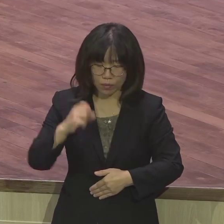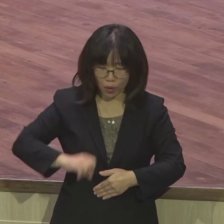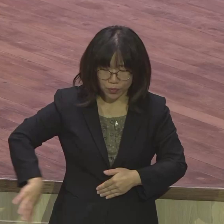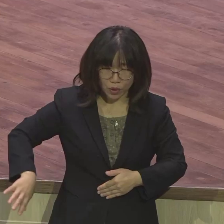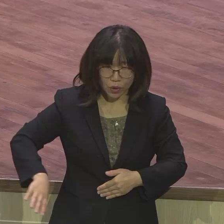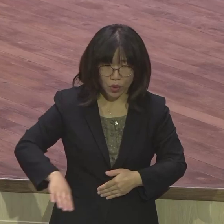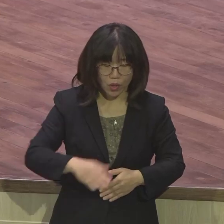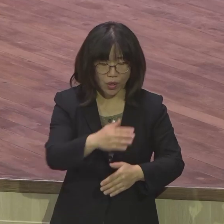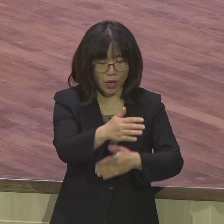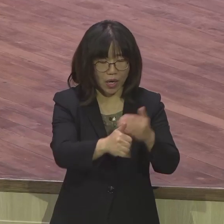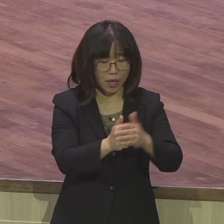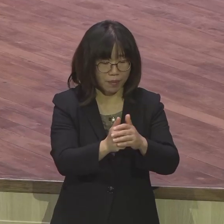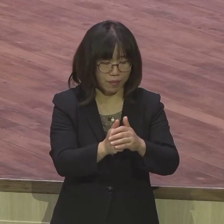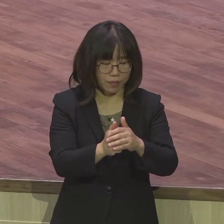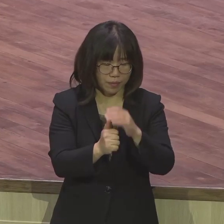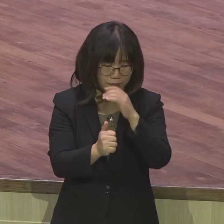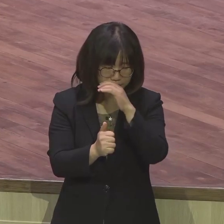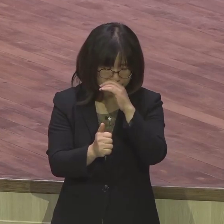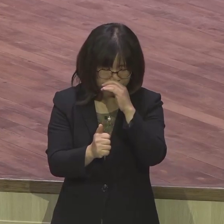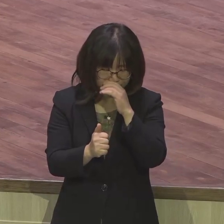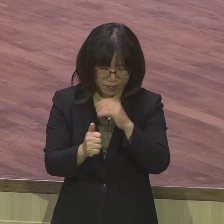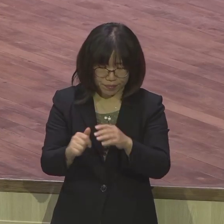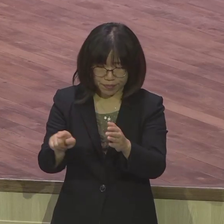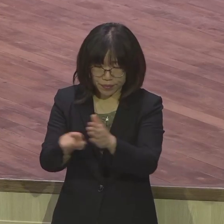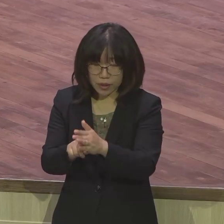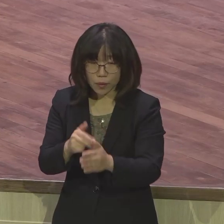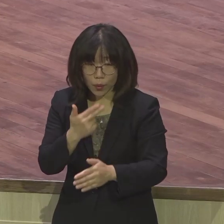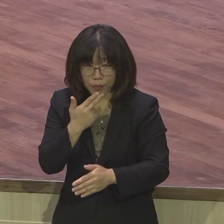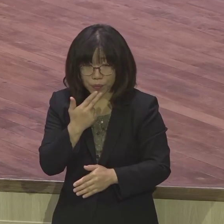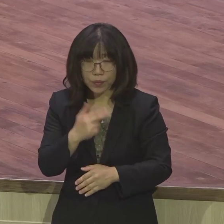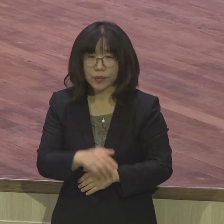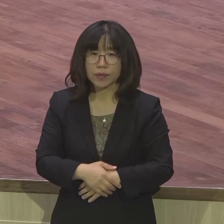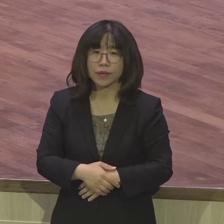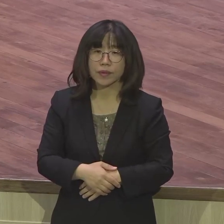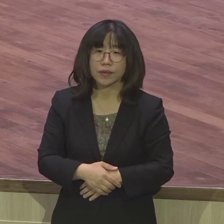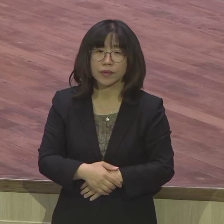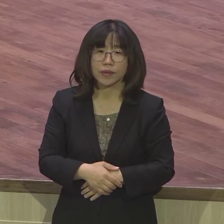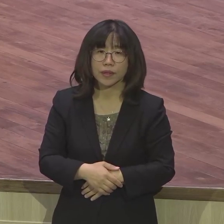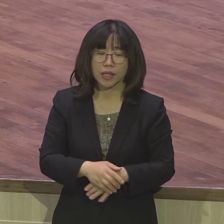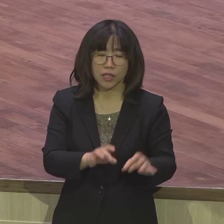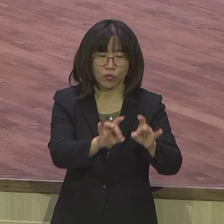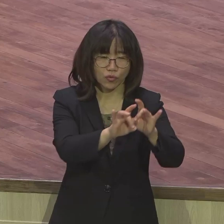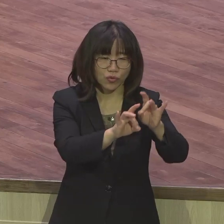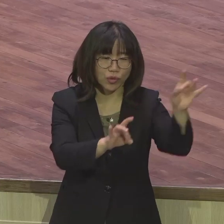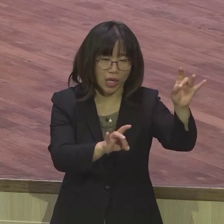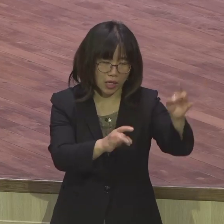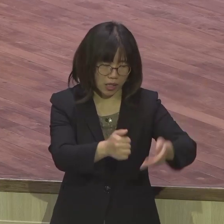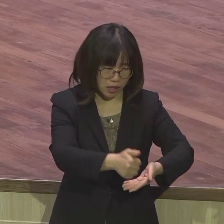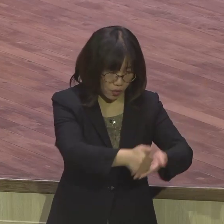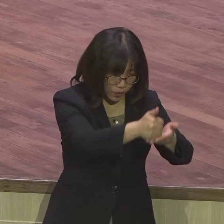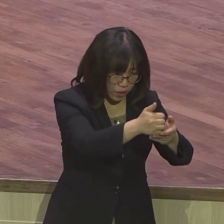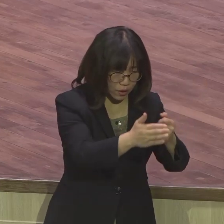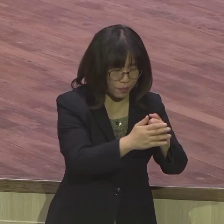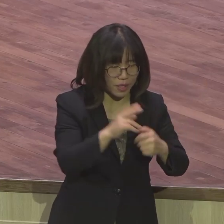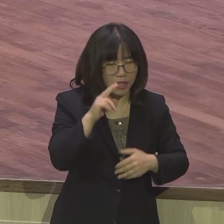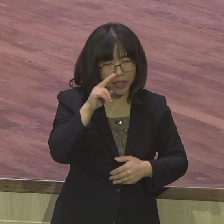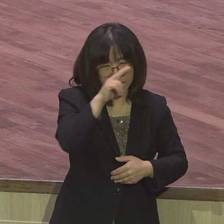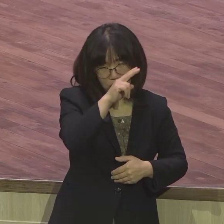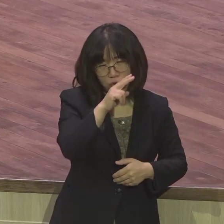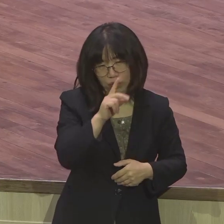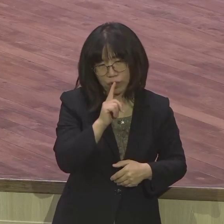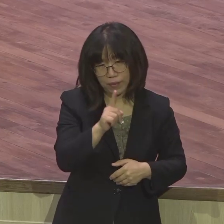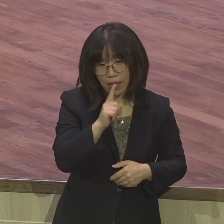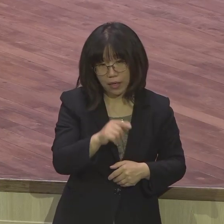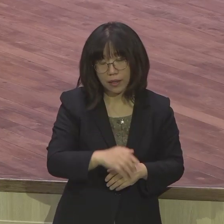왜 왕이 하나님의 능력을 믿지 않고 왜 생명도 없는 귀신을 섬기고 있냐라는 그